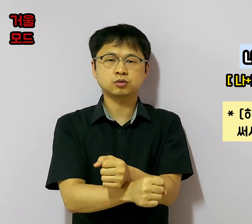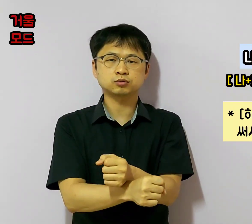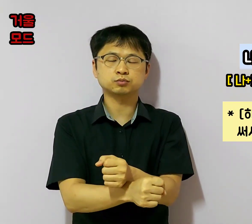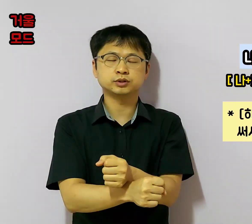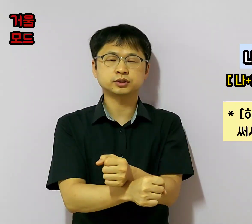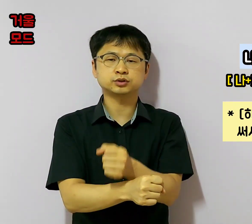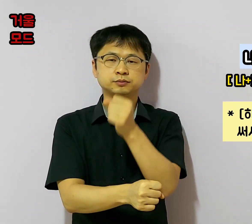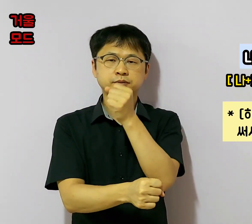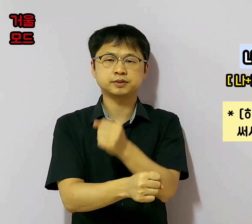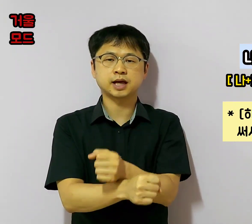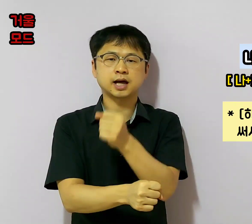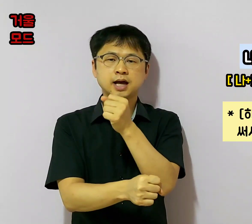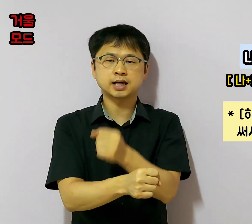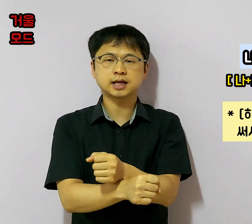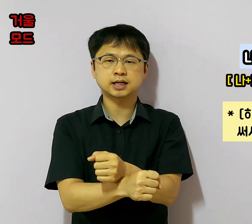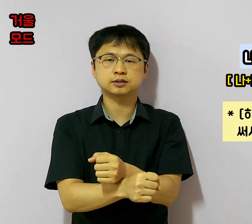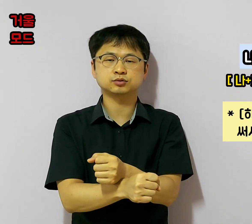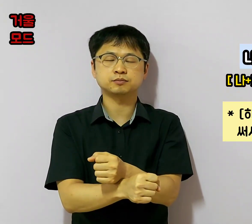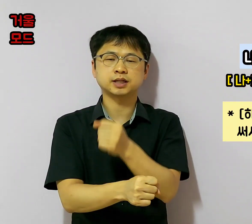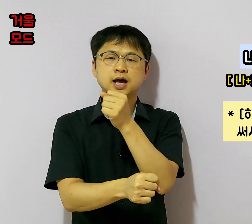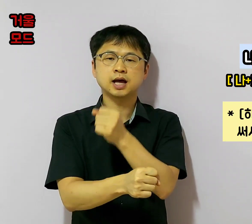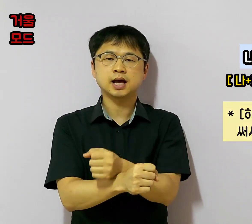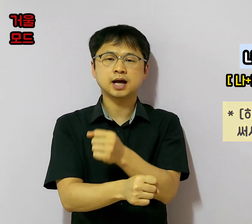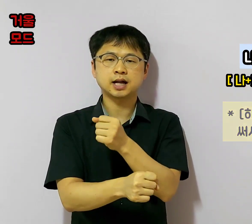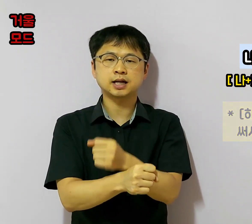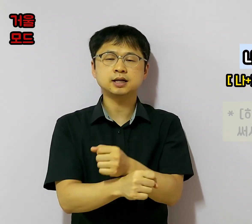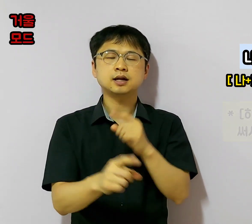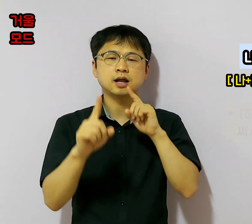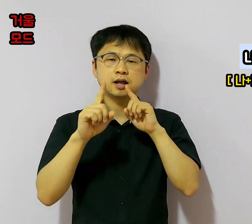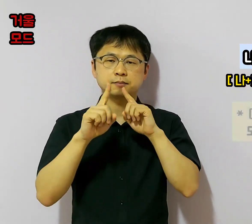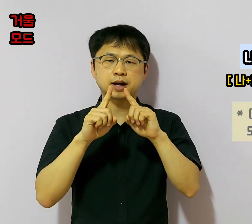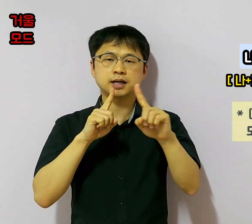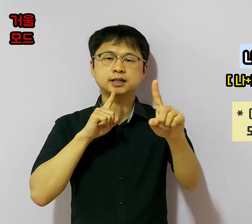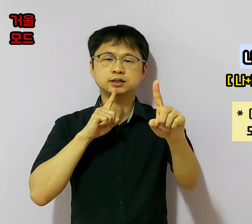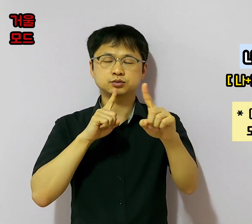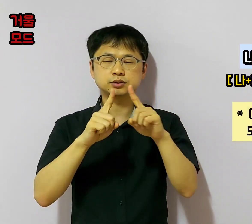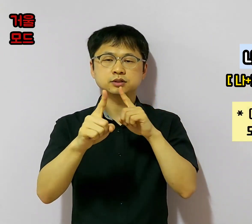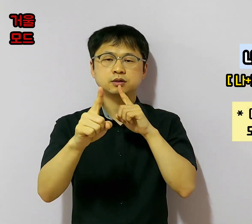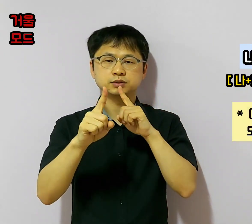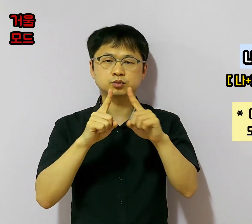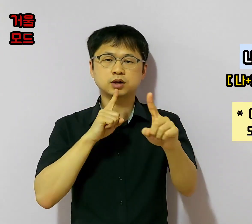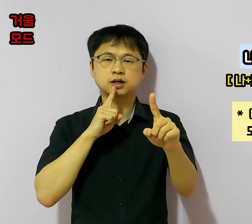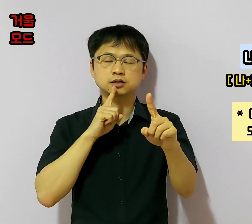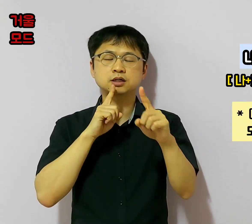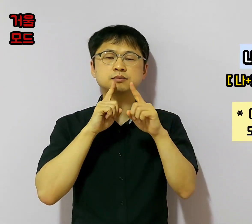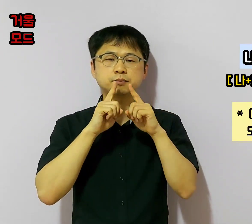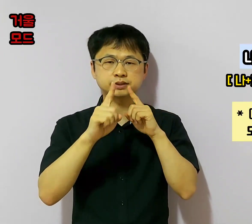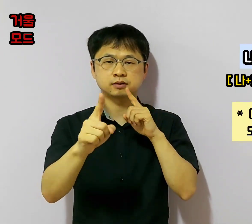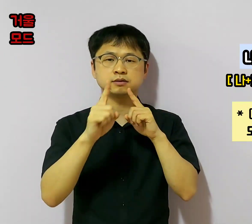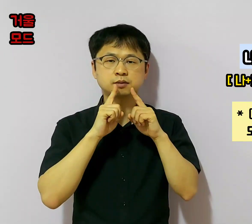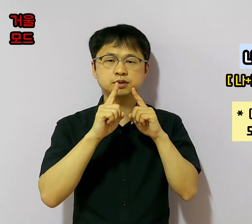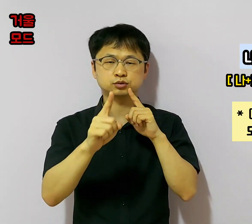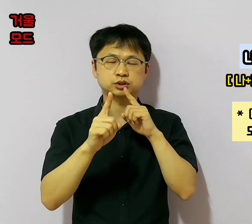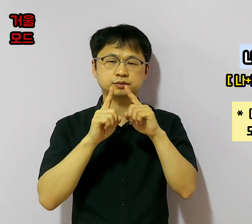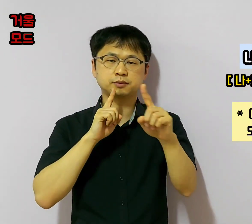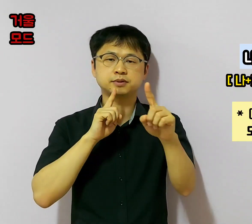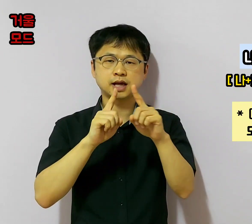서로 부딪혀 주시면 됩니다. 하다라는 수어입니다. 할. 말이라는 수어는 검지손가락을 입 앞에서 내밀어 주시면